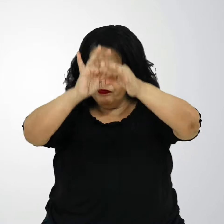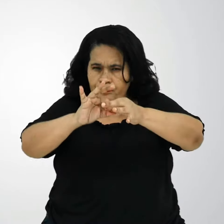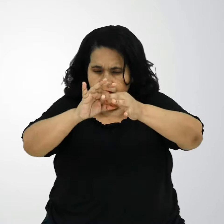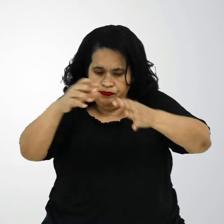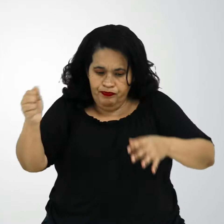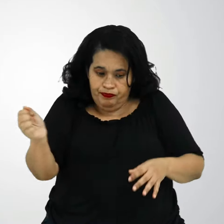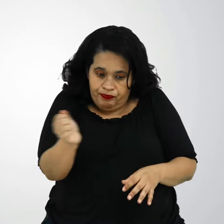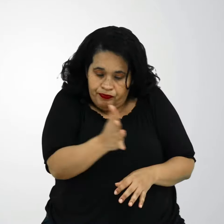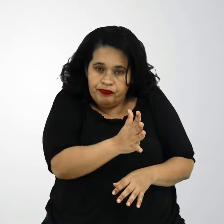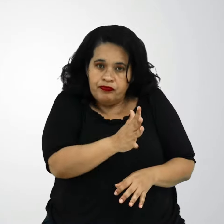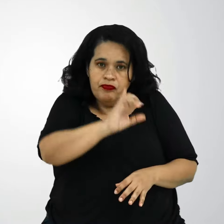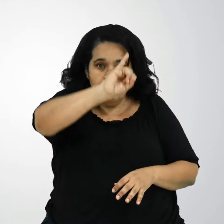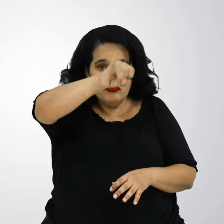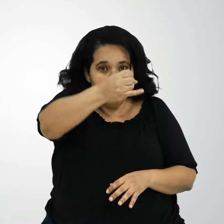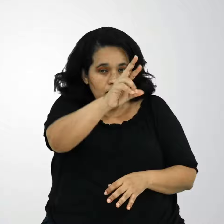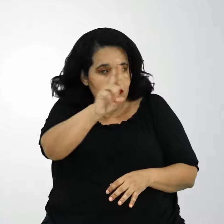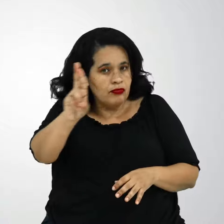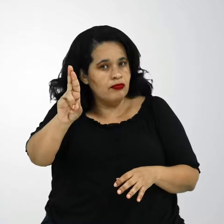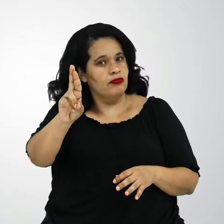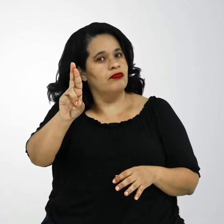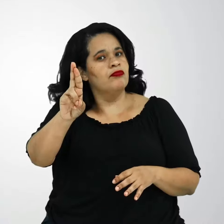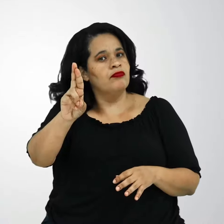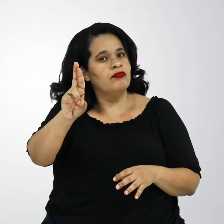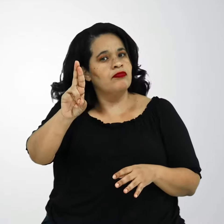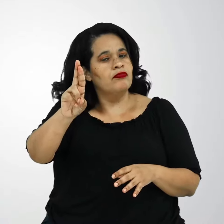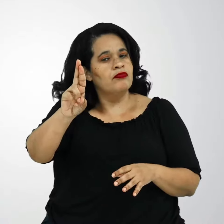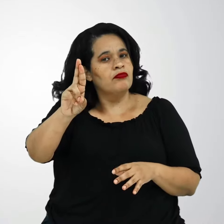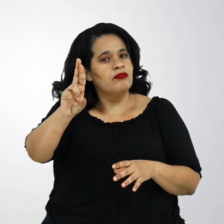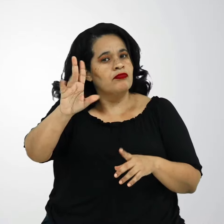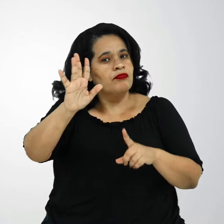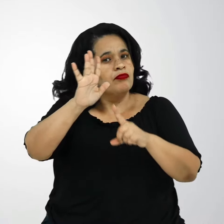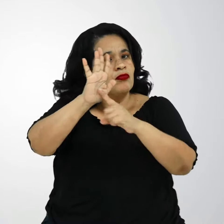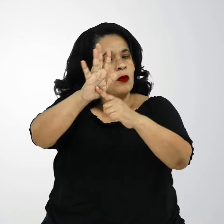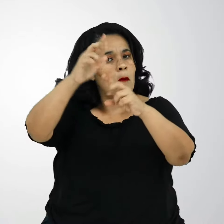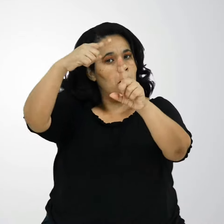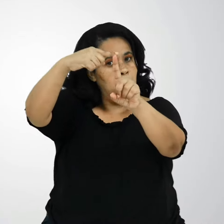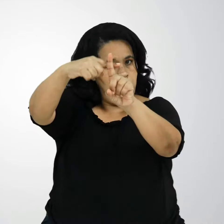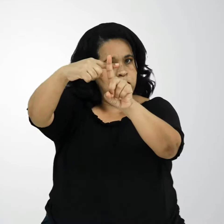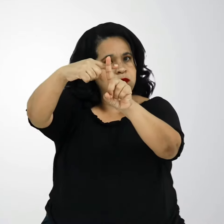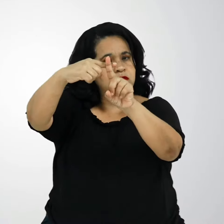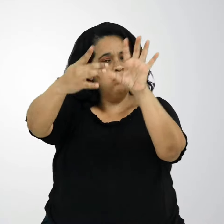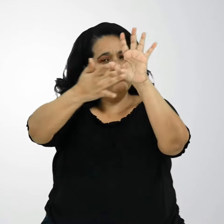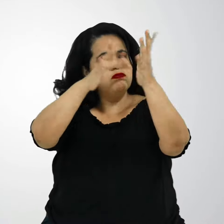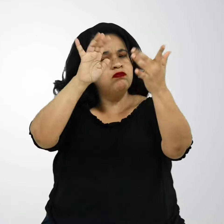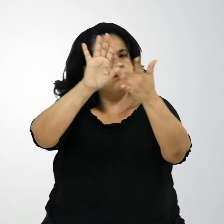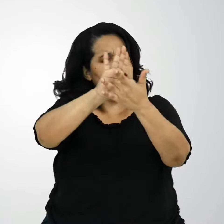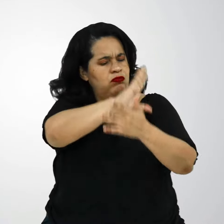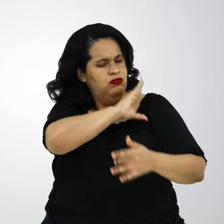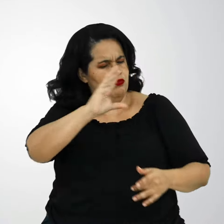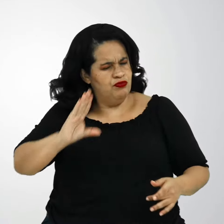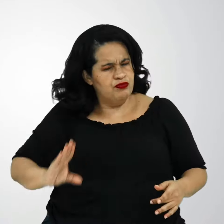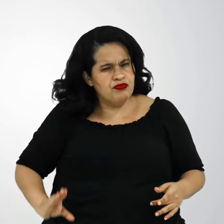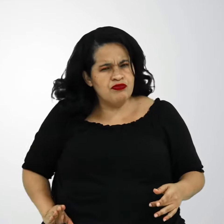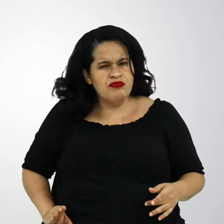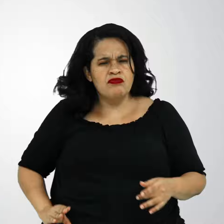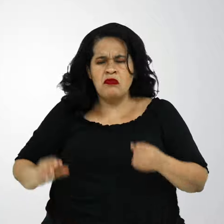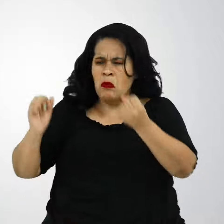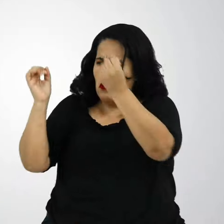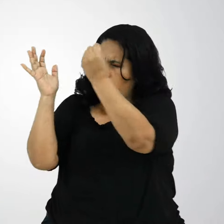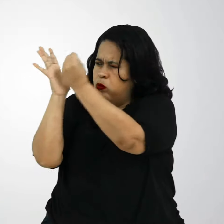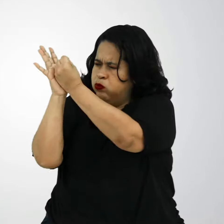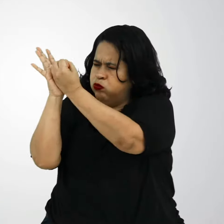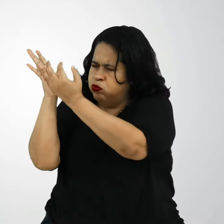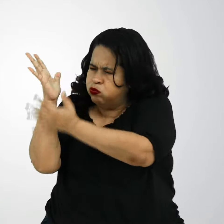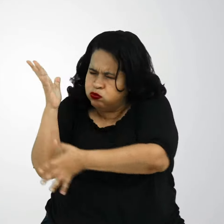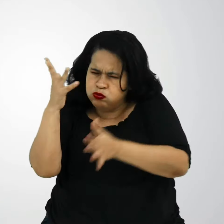aliança profetizada por Jeremias, e que ela é feita na cruz. Cristo, ele faz essa aliança lá na cruz, né? O sangue de Cristo derramado